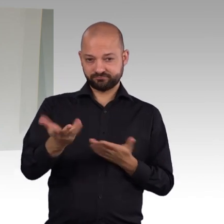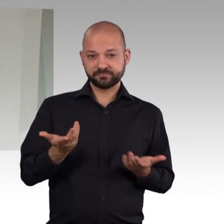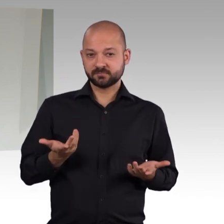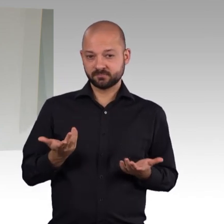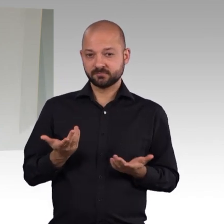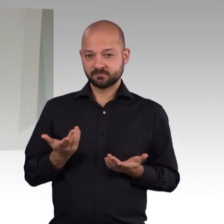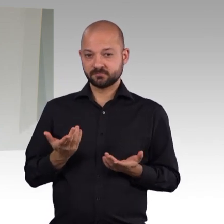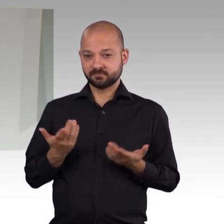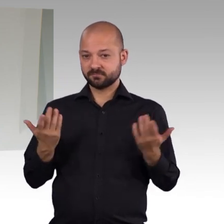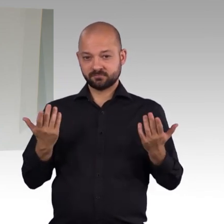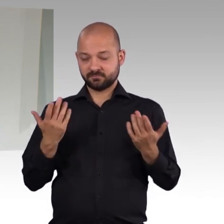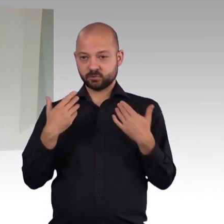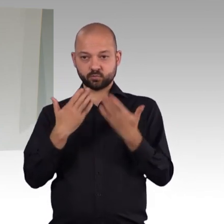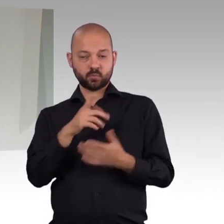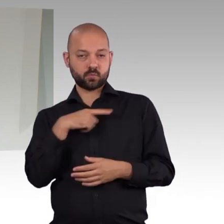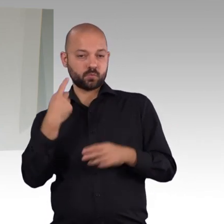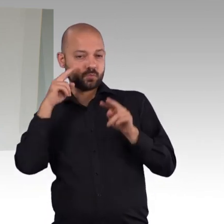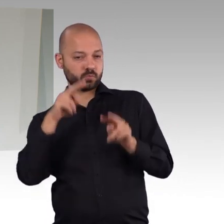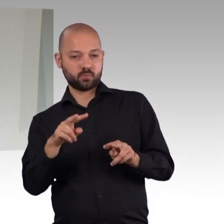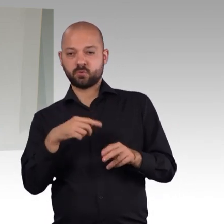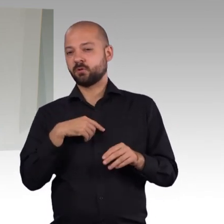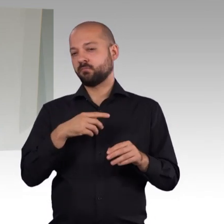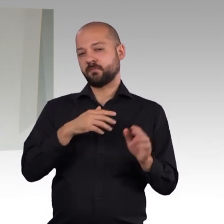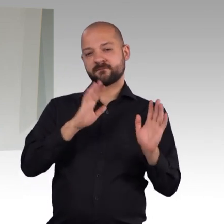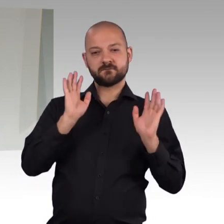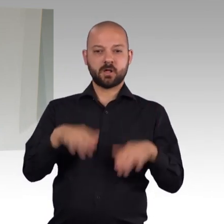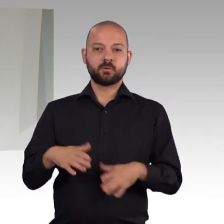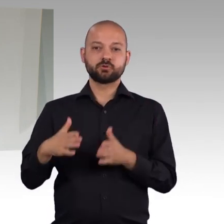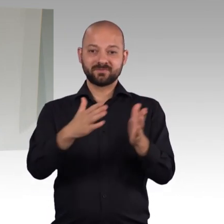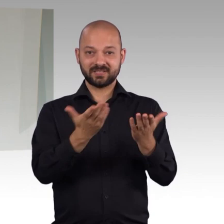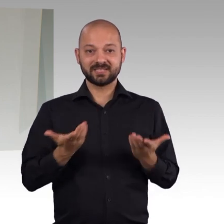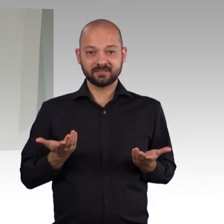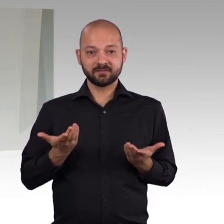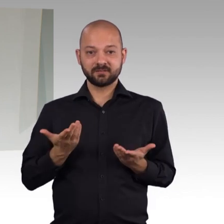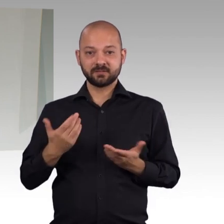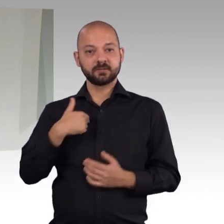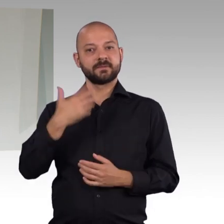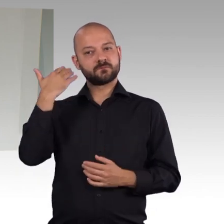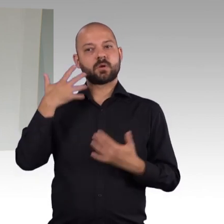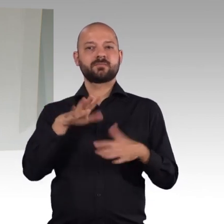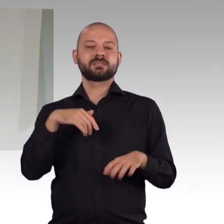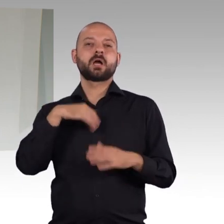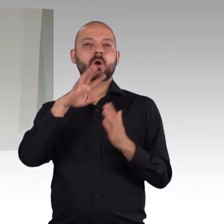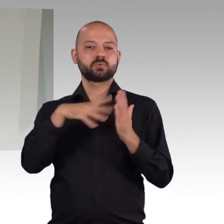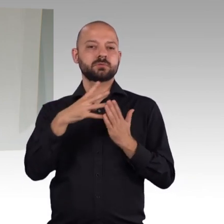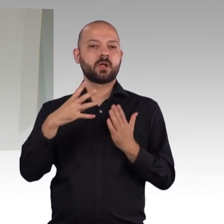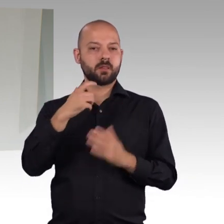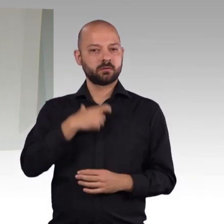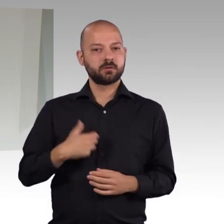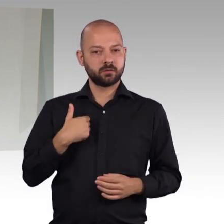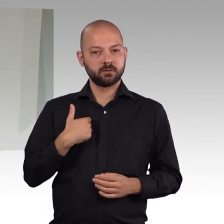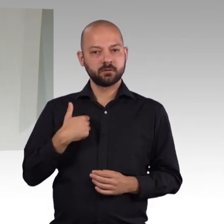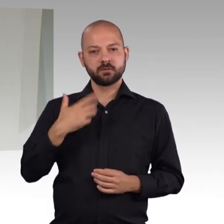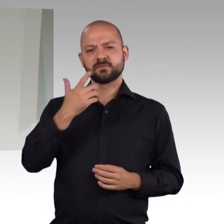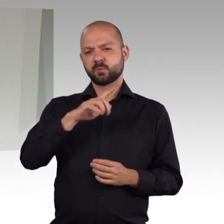38,5 Milliarden und in diesem Jahr wären es 43,2 Milliarden. Aber mit Ihrer Forderung ist das alles nichts.